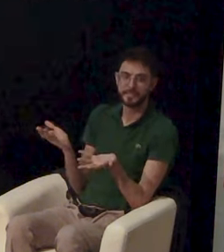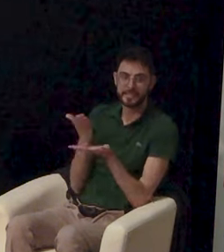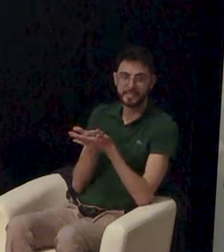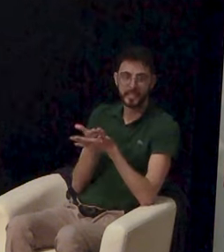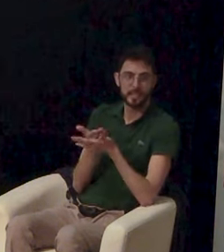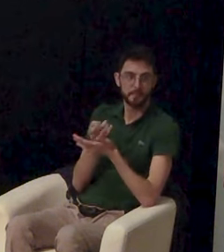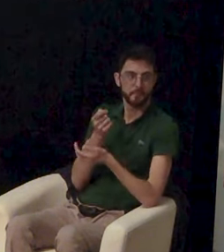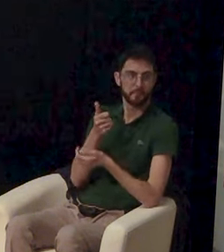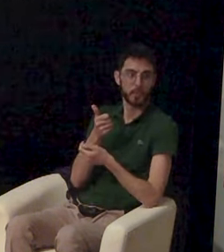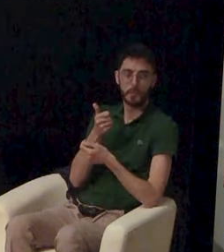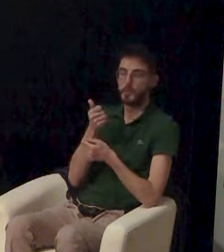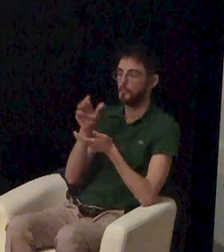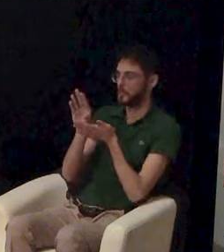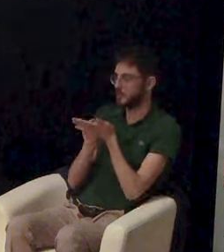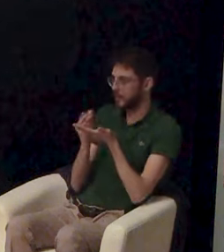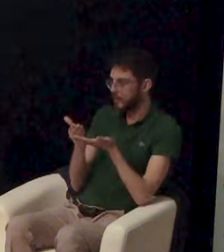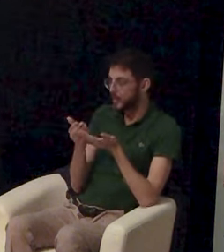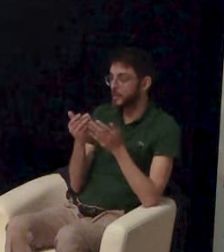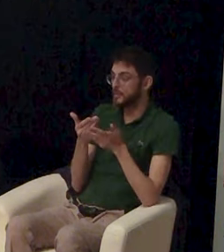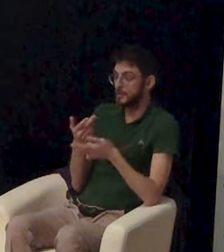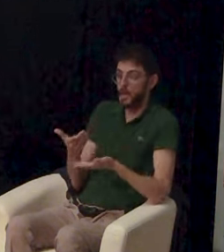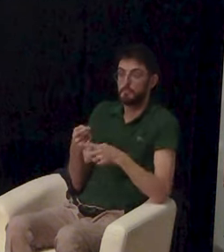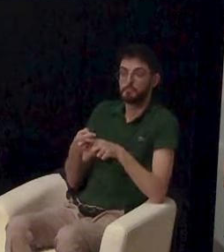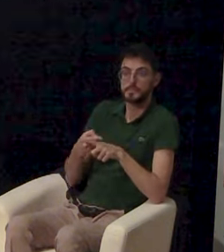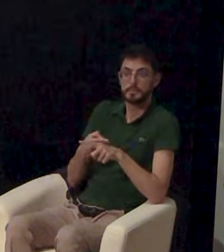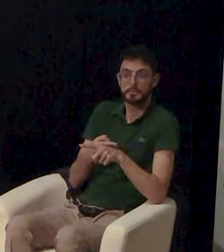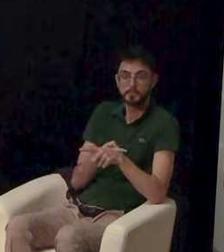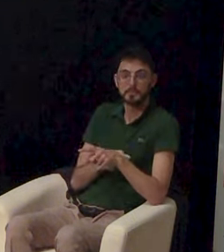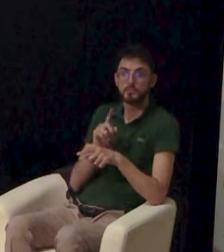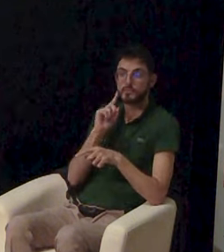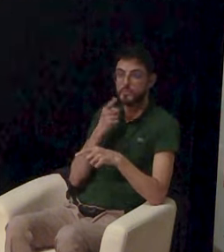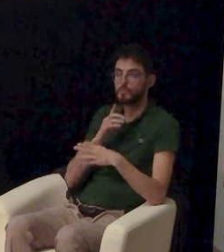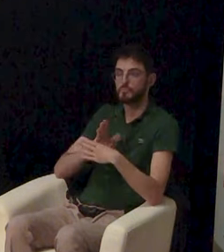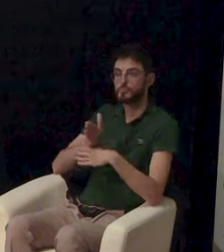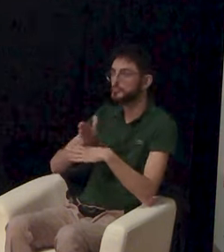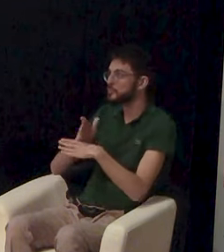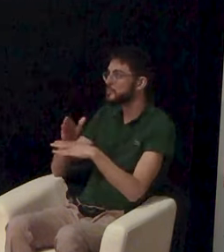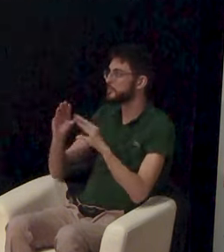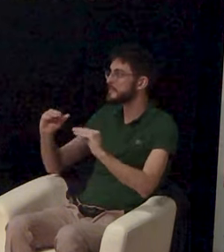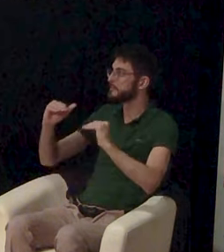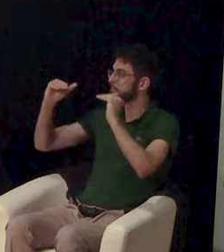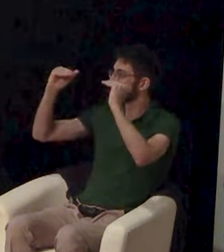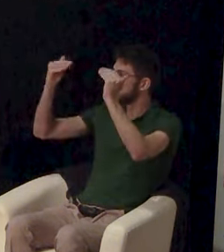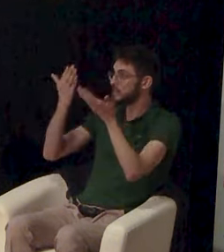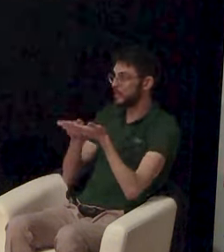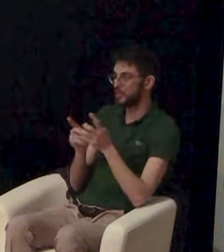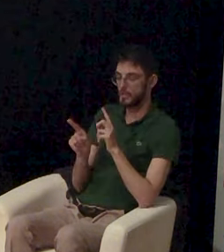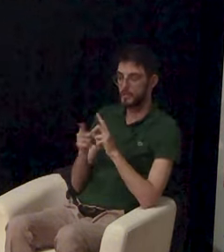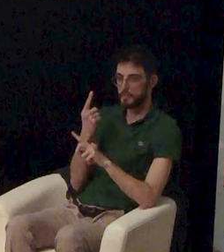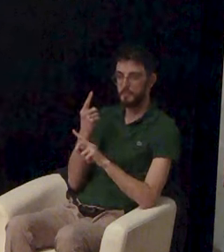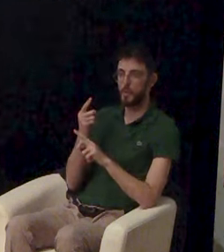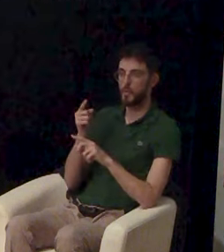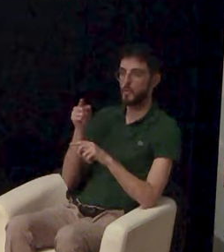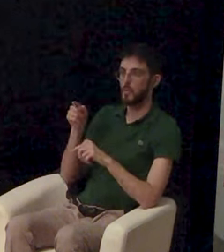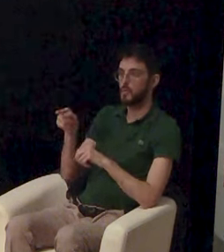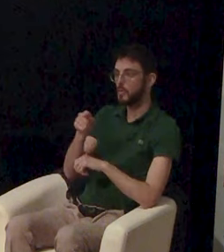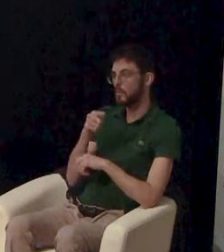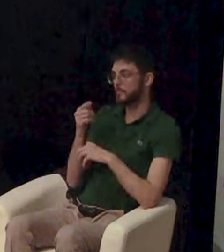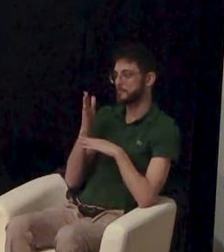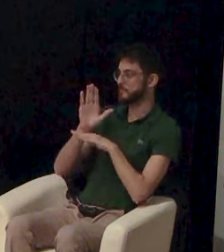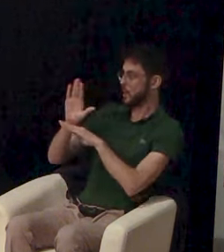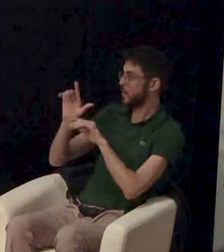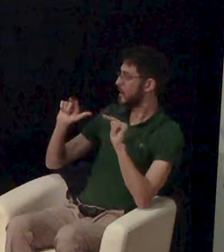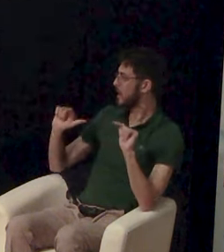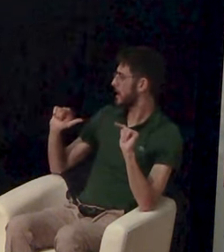un haut niveau, donc pas de modèle pour moi, quelque part, pour pouvoir me projeter dans un futur métier, dans un futur